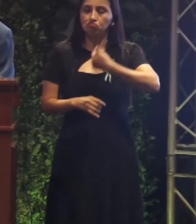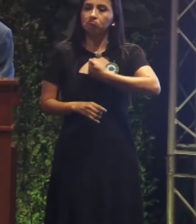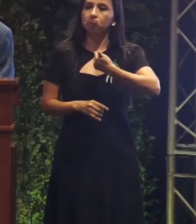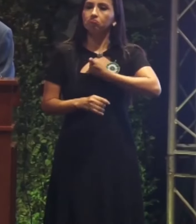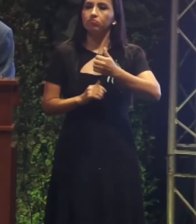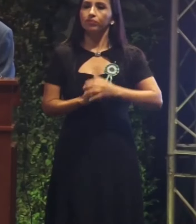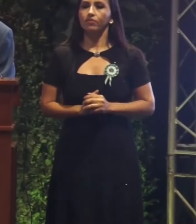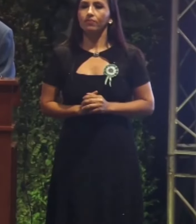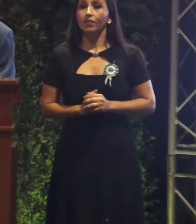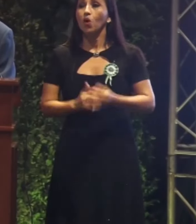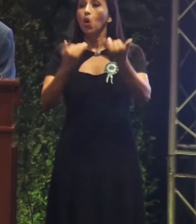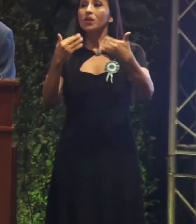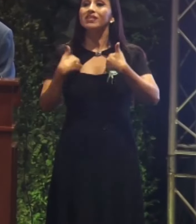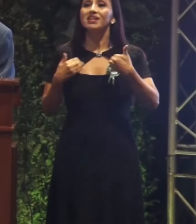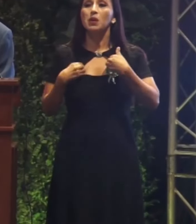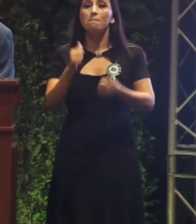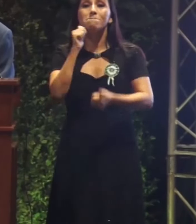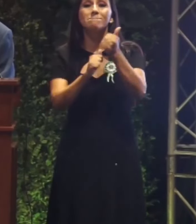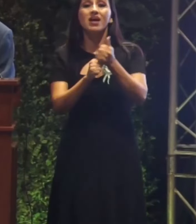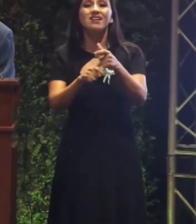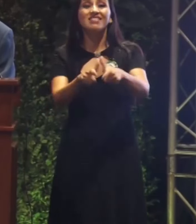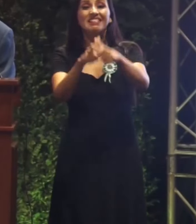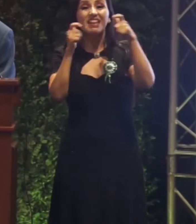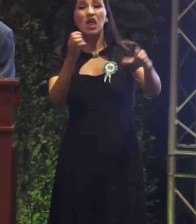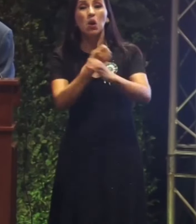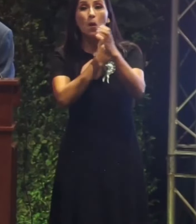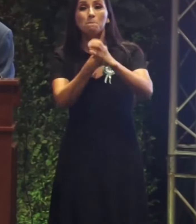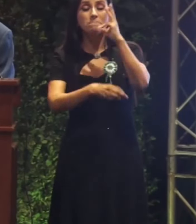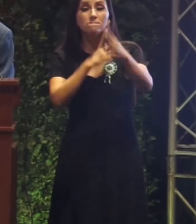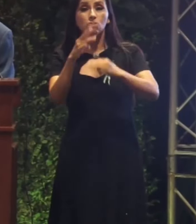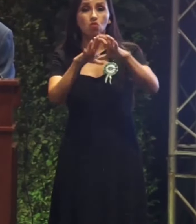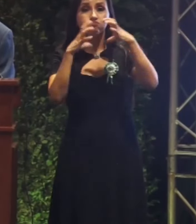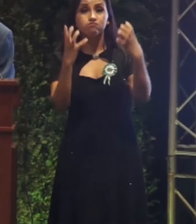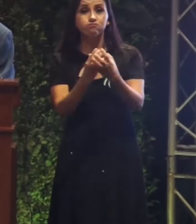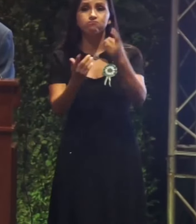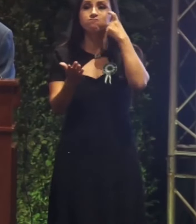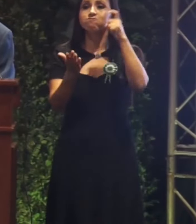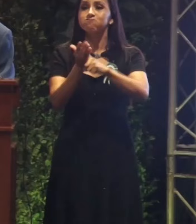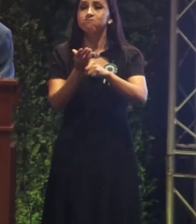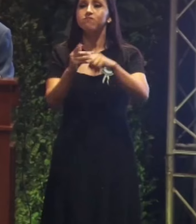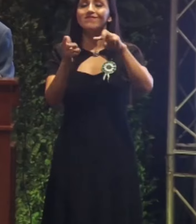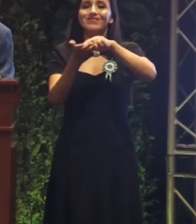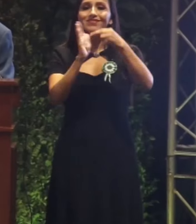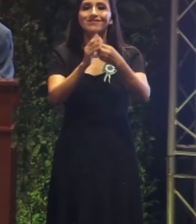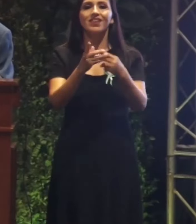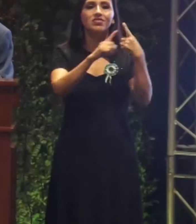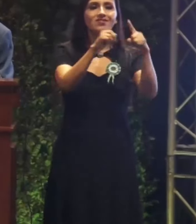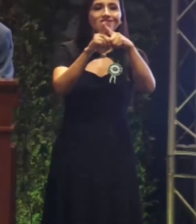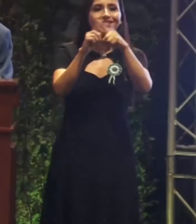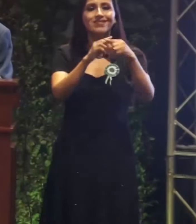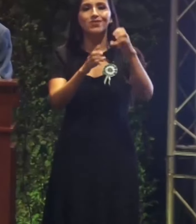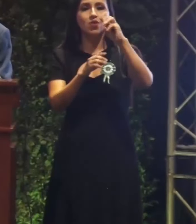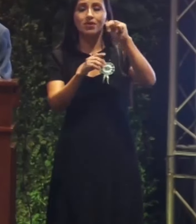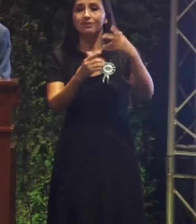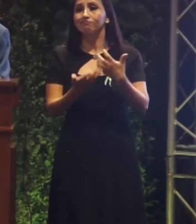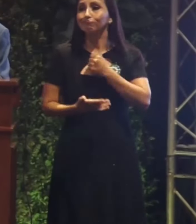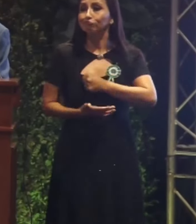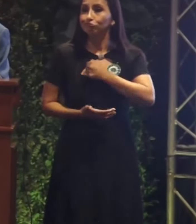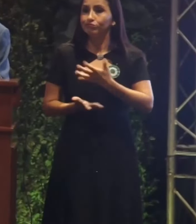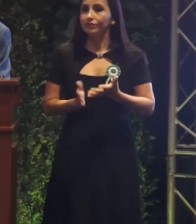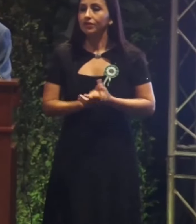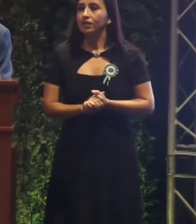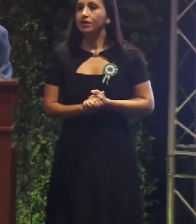propia. Hoy tenemos la más grande cooperativa de agua del mundo, reconocida por los organismos internacionales,